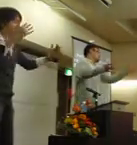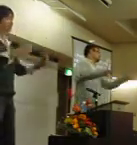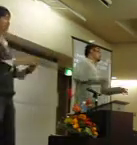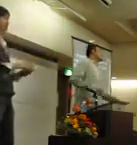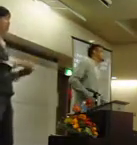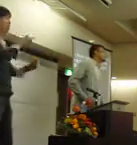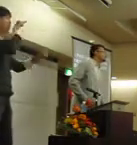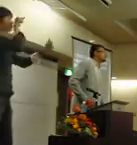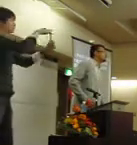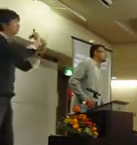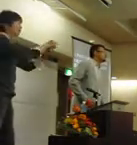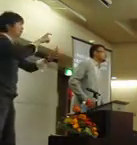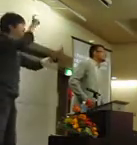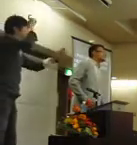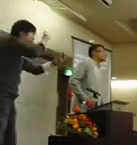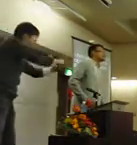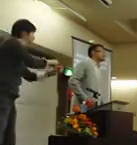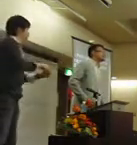その人のために